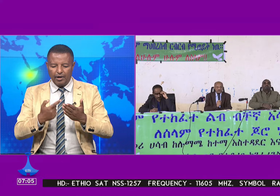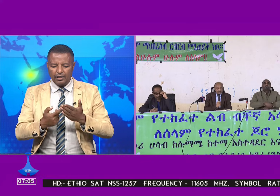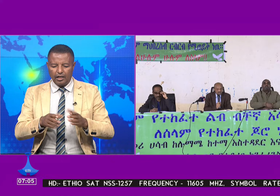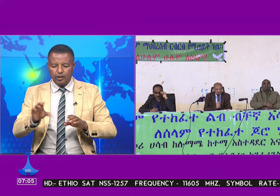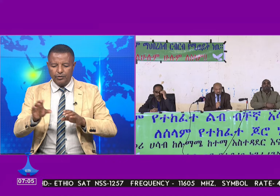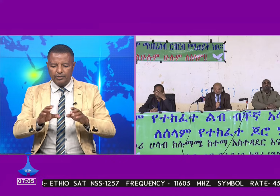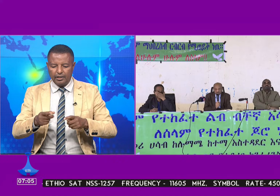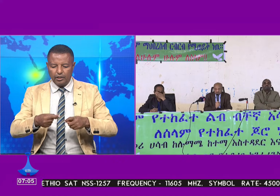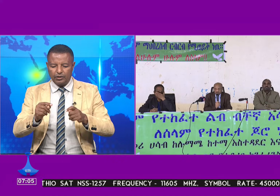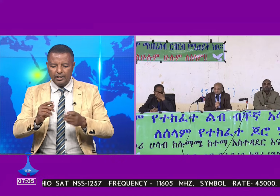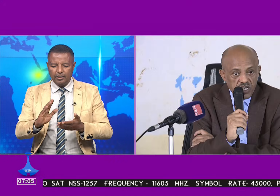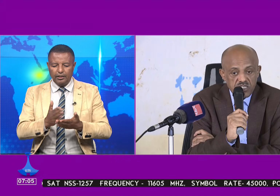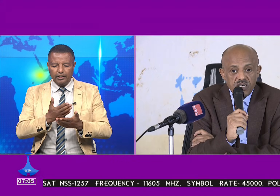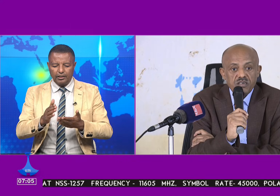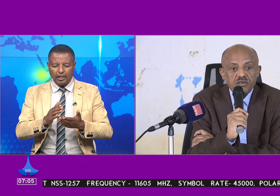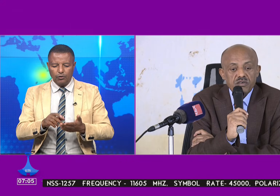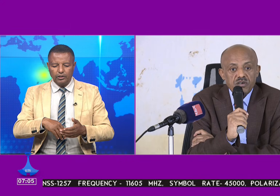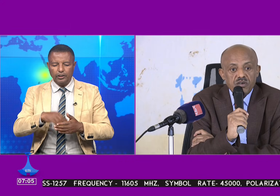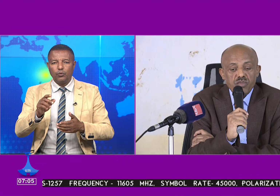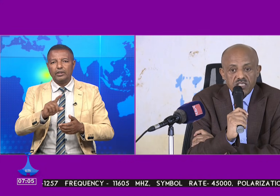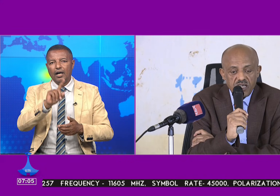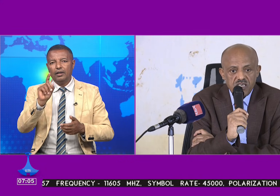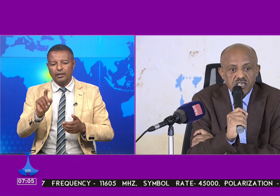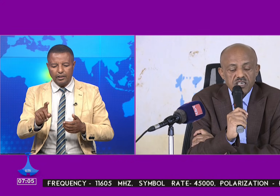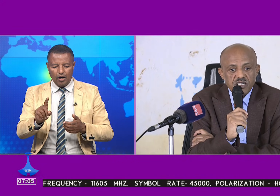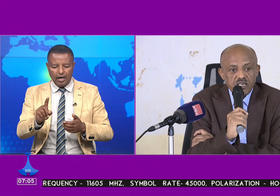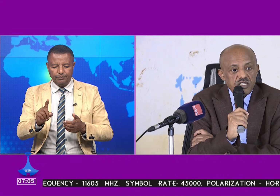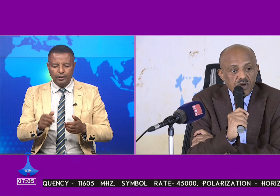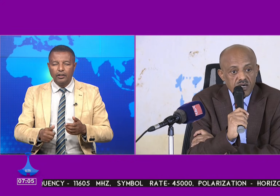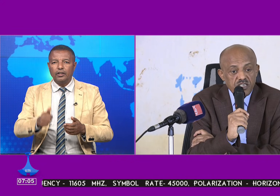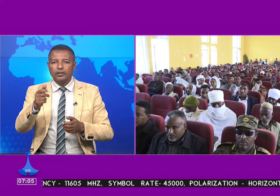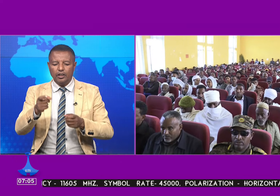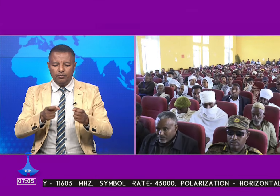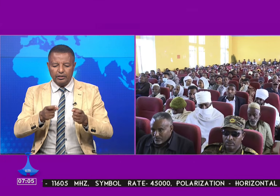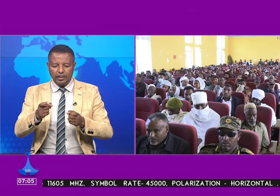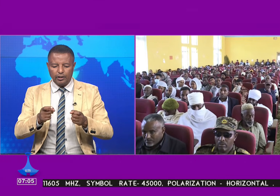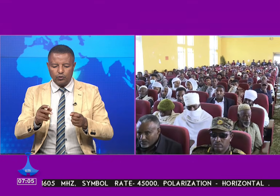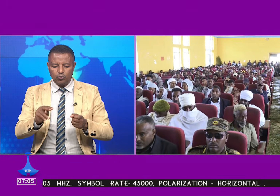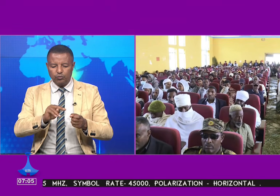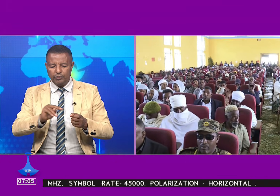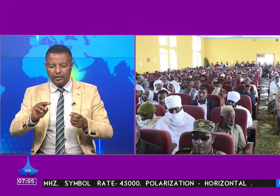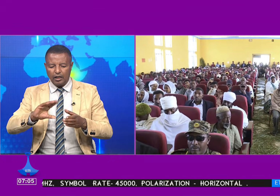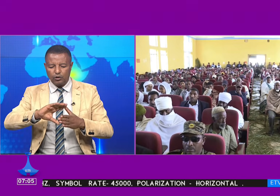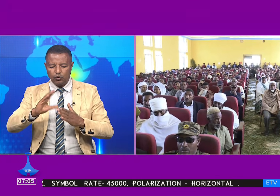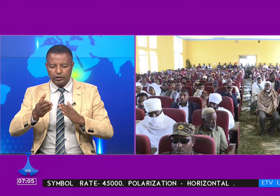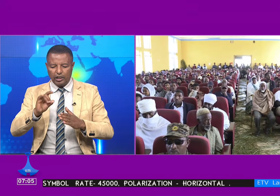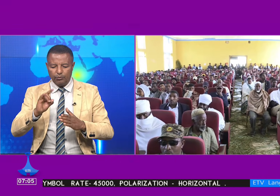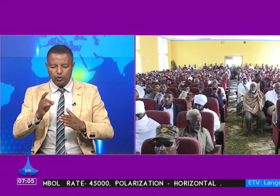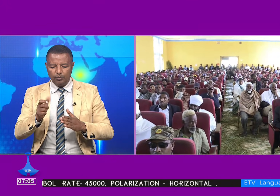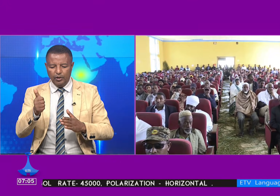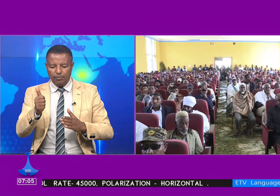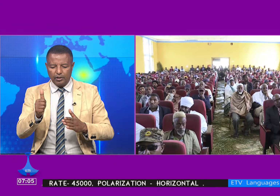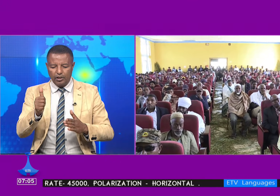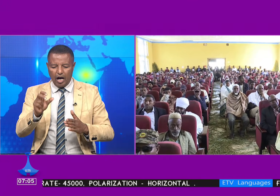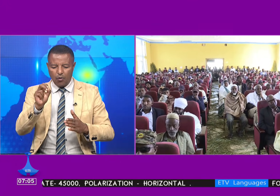ሰላምን ለማረጋገጥ በሚደረገው ጥረት የድርሻውን እንዲወጣ ጠይቀዋል። ርዕሰ መስተዳድሩ በምስራቅ ጎጃም